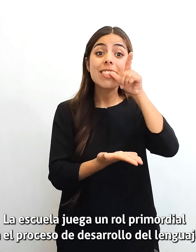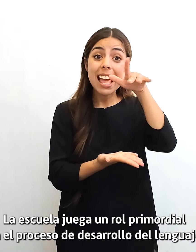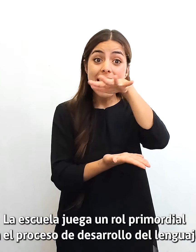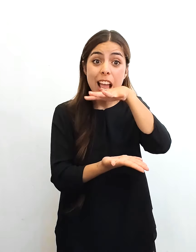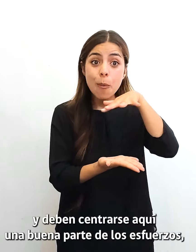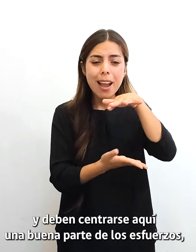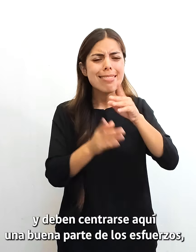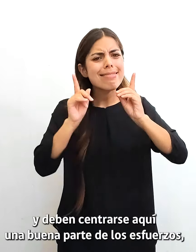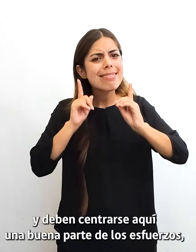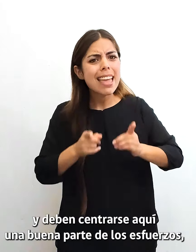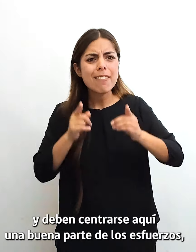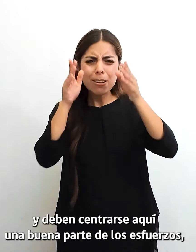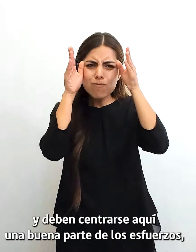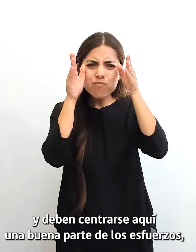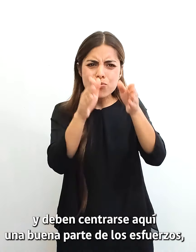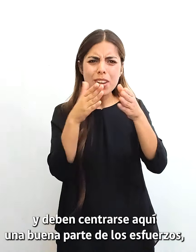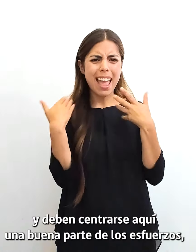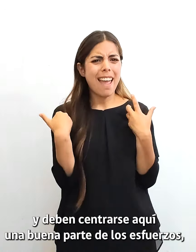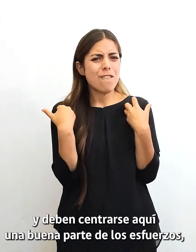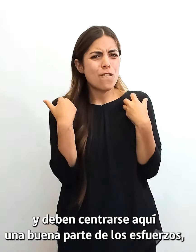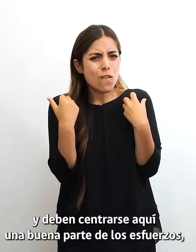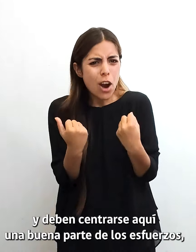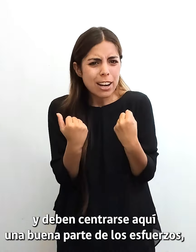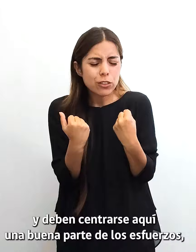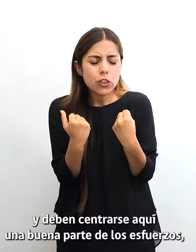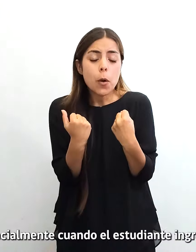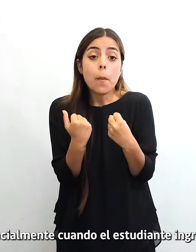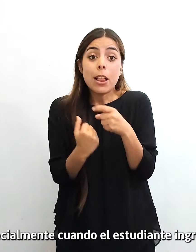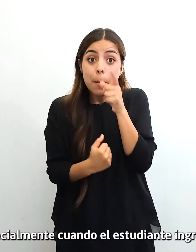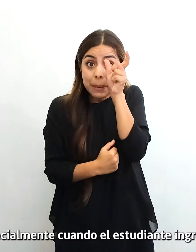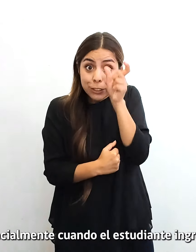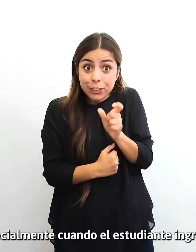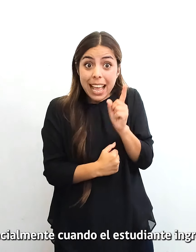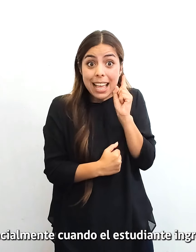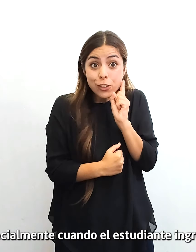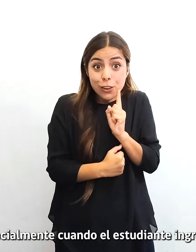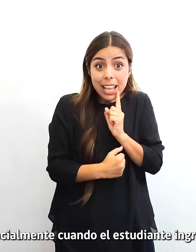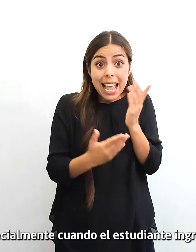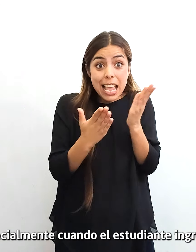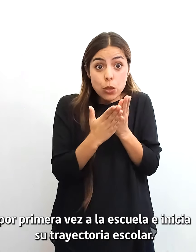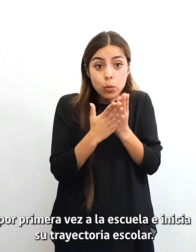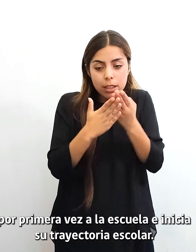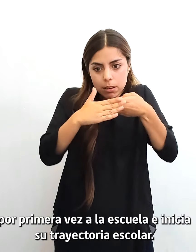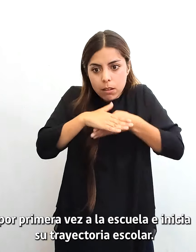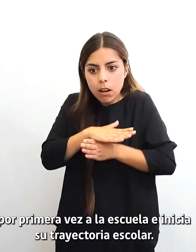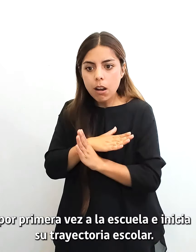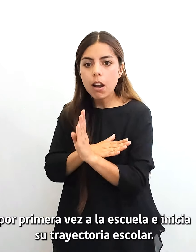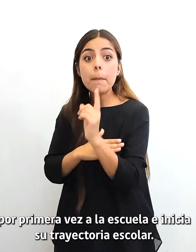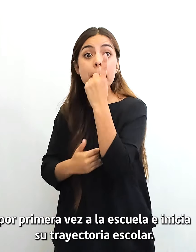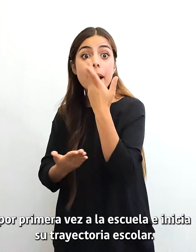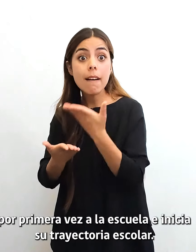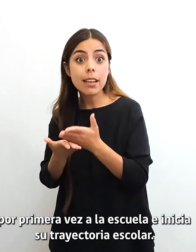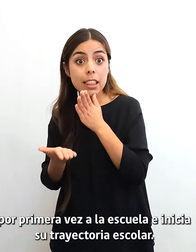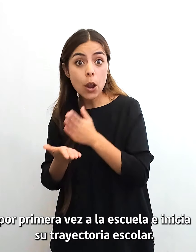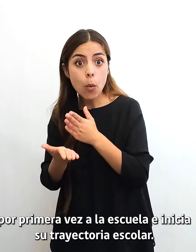lenguaje y deben centrarse aquí una buena parte de los esfuerzos, especialmente cuando el estudiante ingresa por primera vez a la escuela e inicia su trayectoria